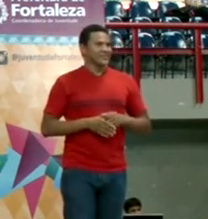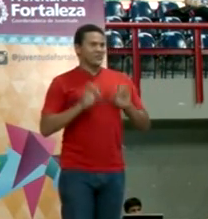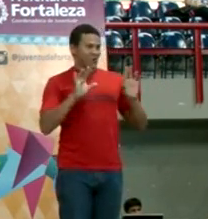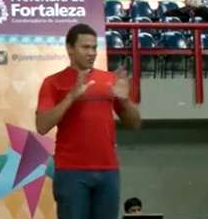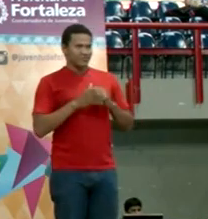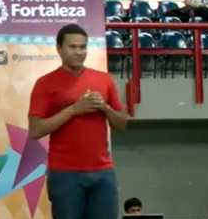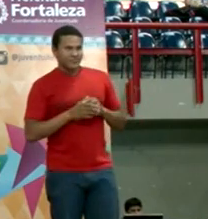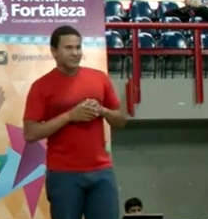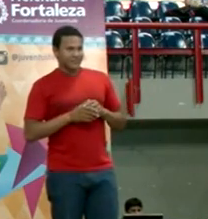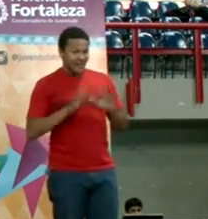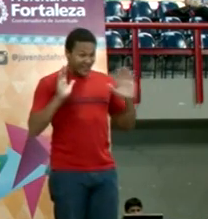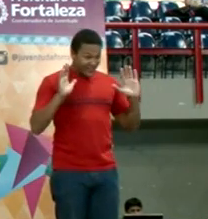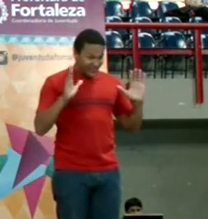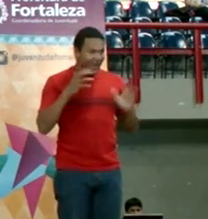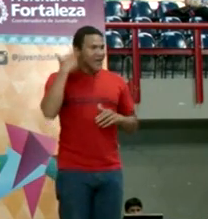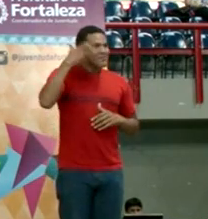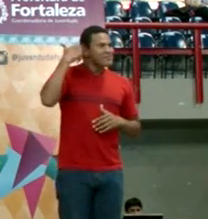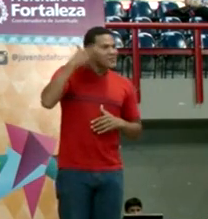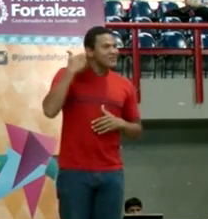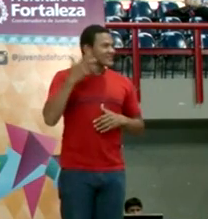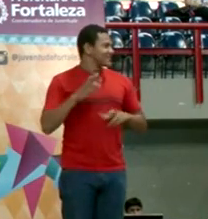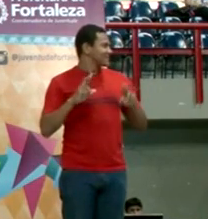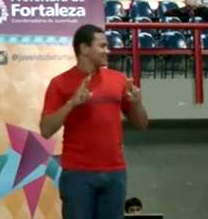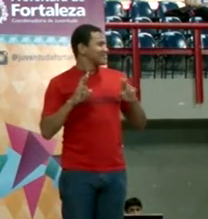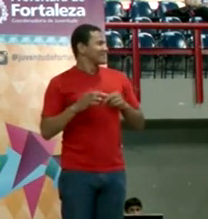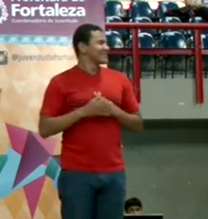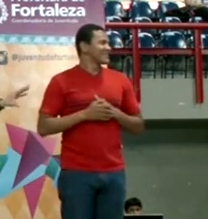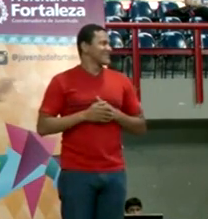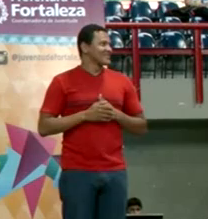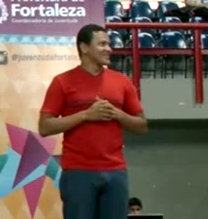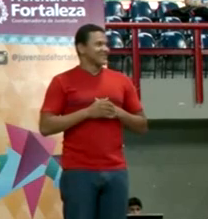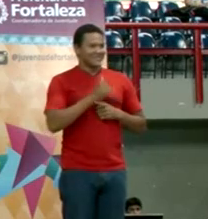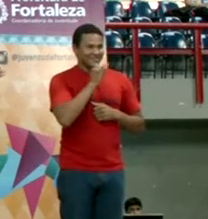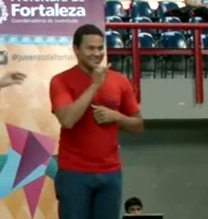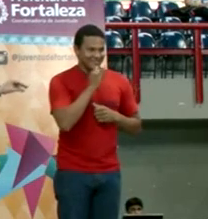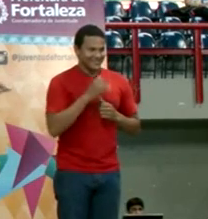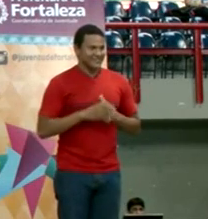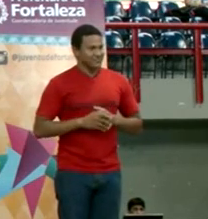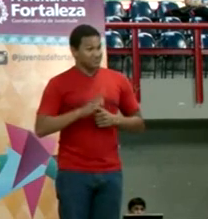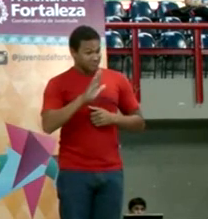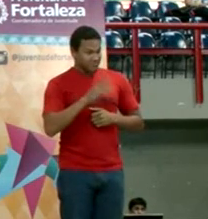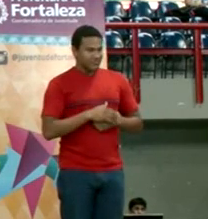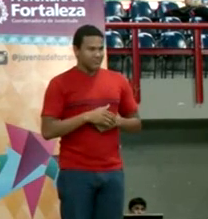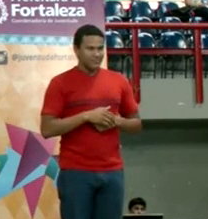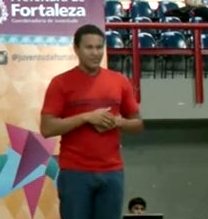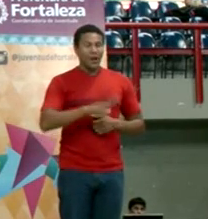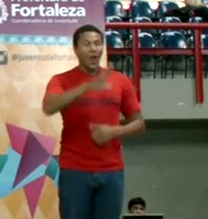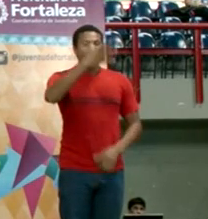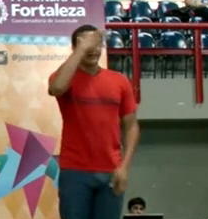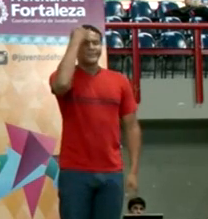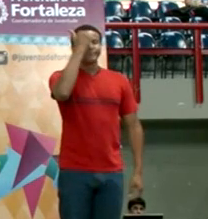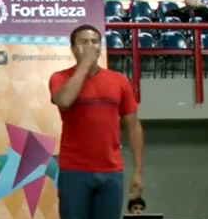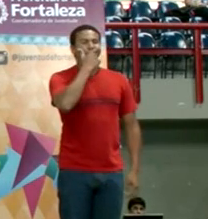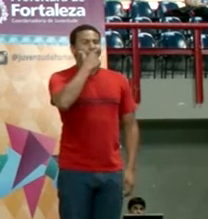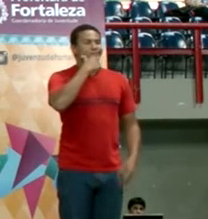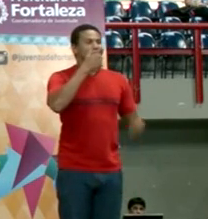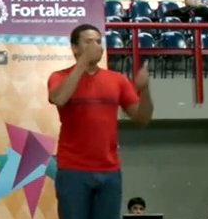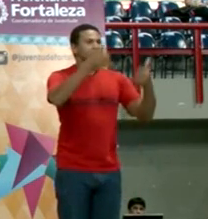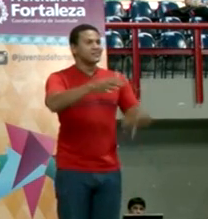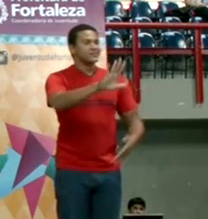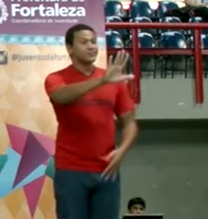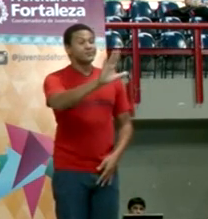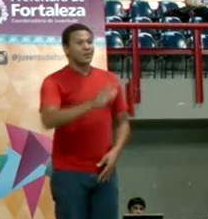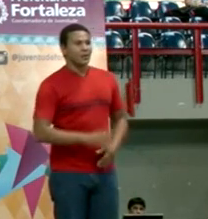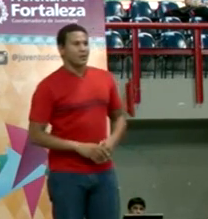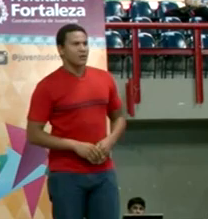tá? Vai dar tudo certo, eles ficaram dali, tá? Lá vem, o primeiro terror... Ah, esqueci de dizer. O